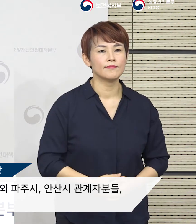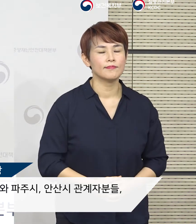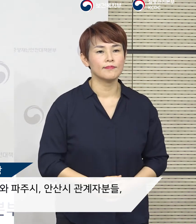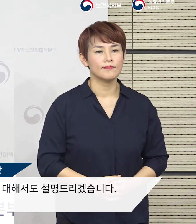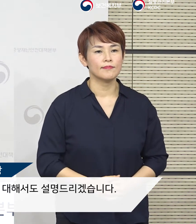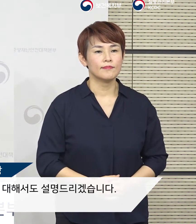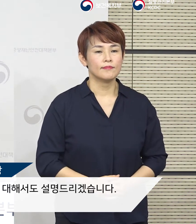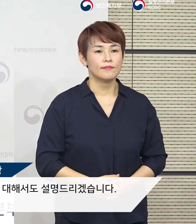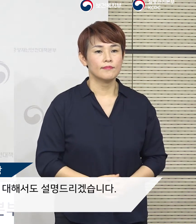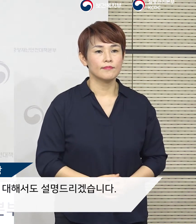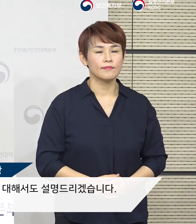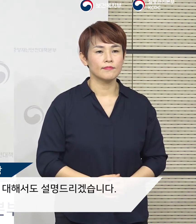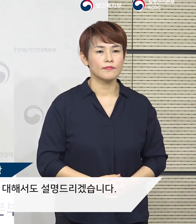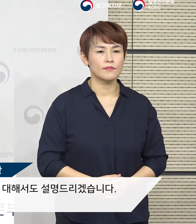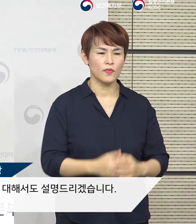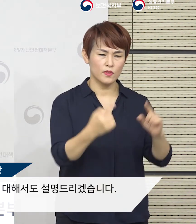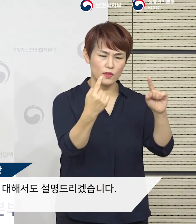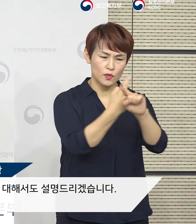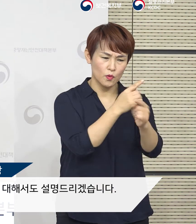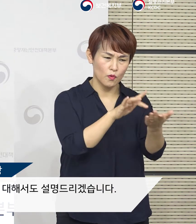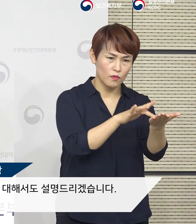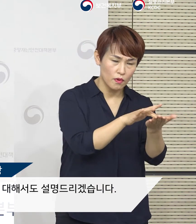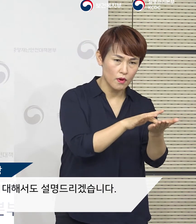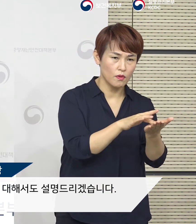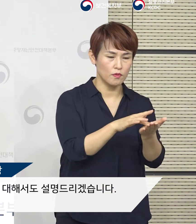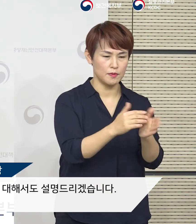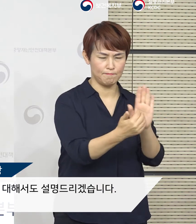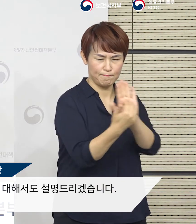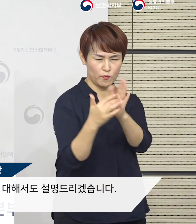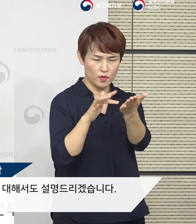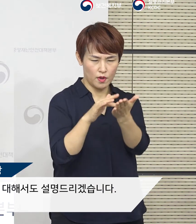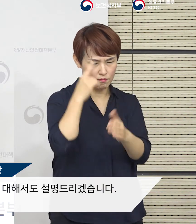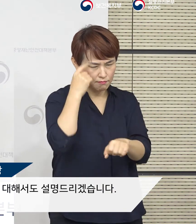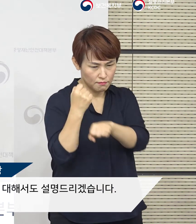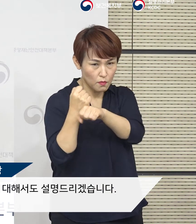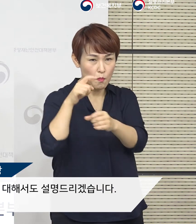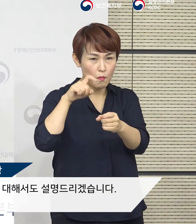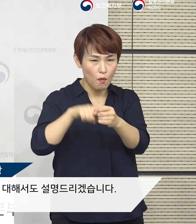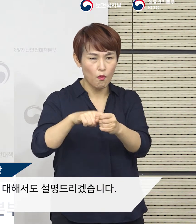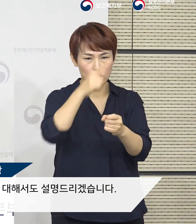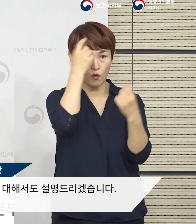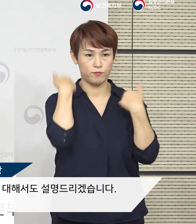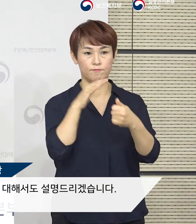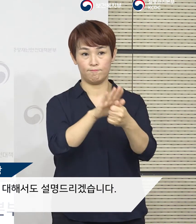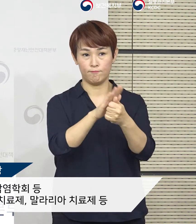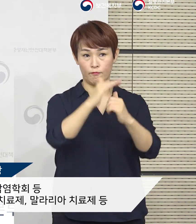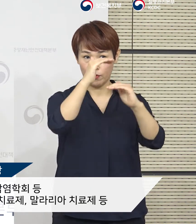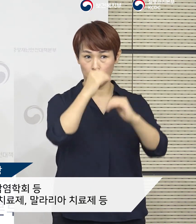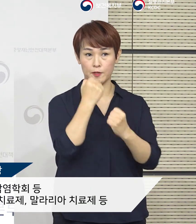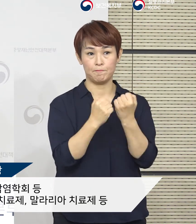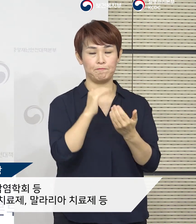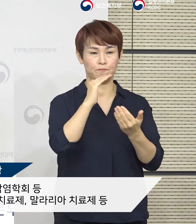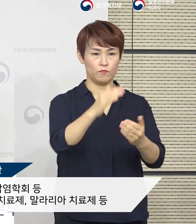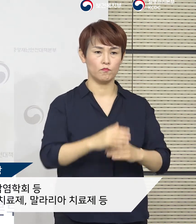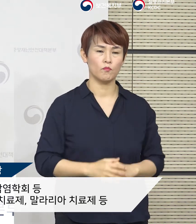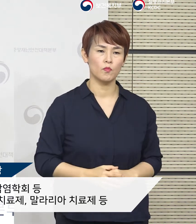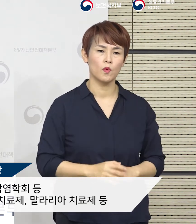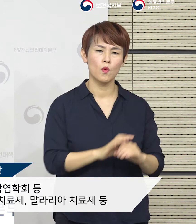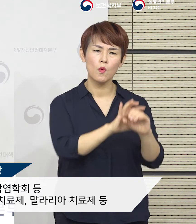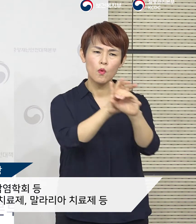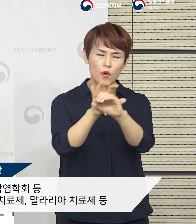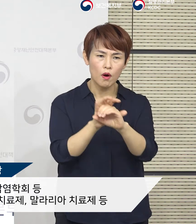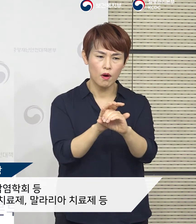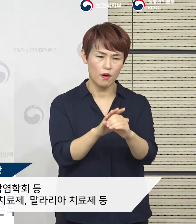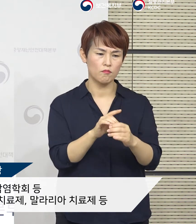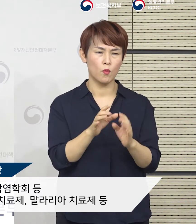드립니다. 치료제 및 백신 개발을 위한 정부의 지원 노력에 대해서도 설명드리겠습니다. 코로나19는 전용